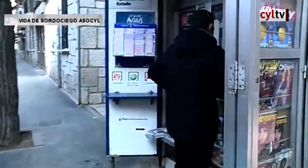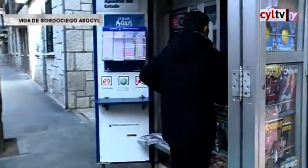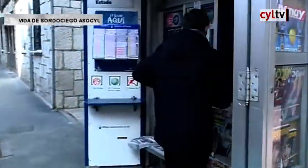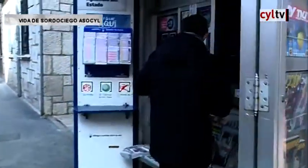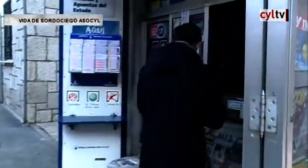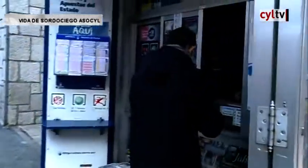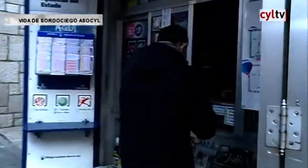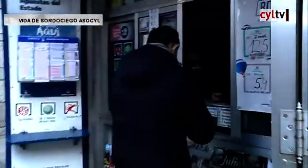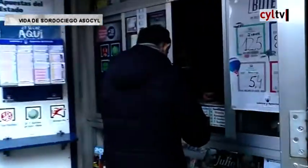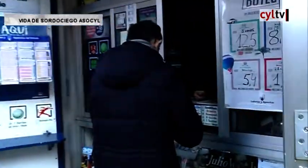va a comprobar la quiniela.